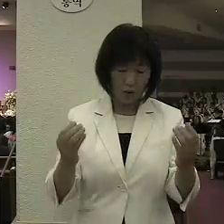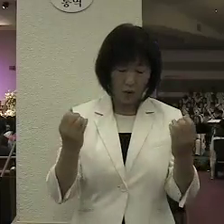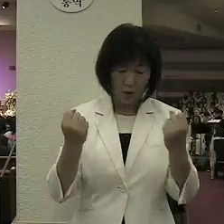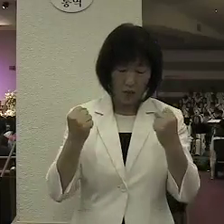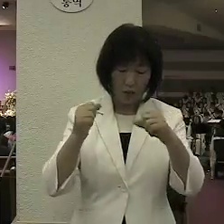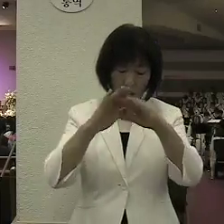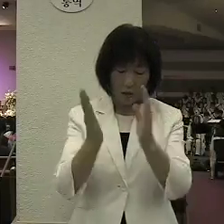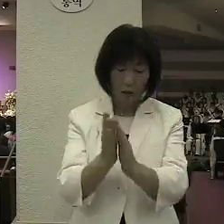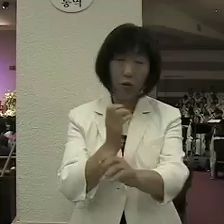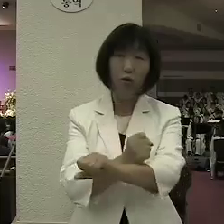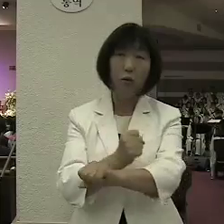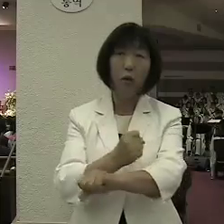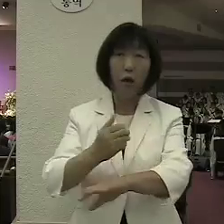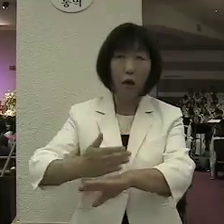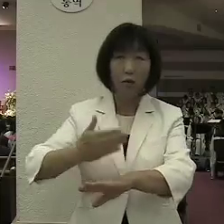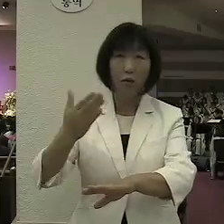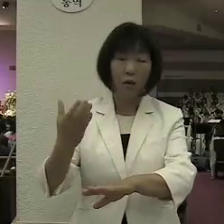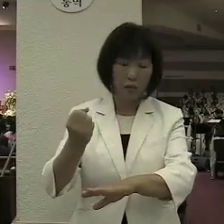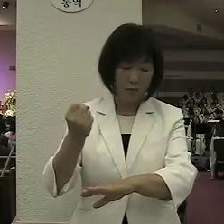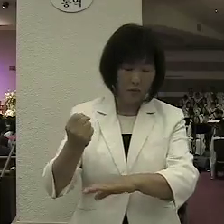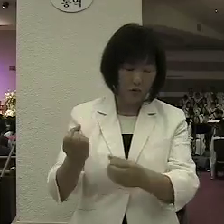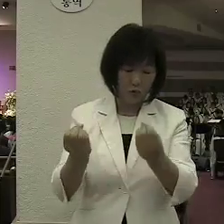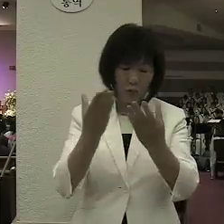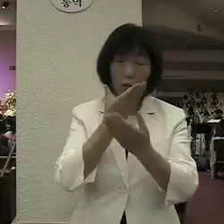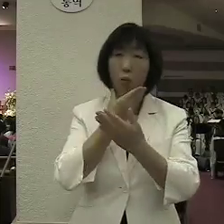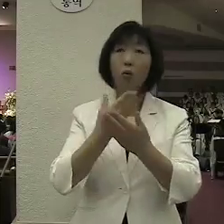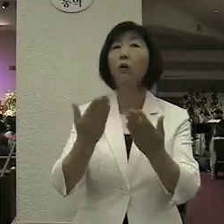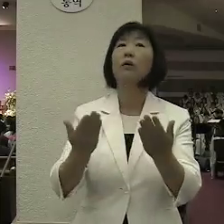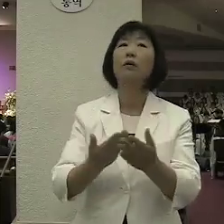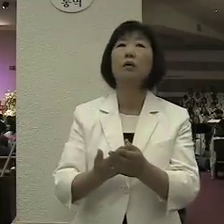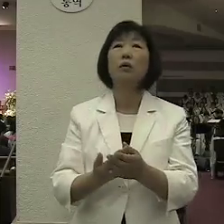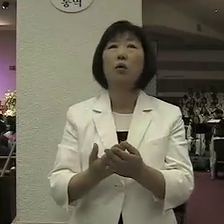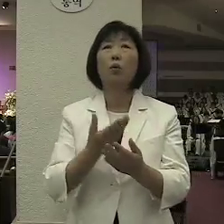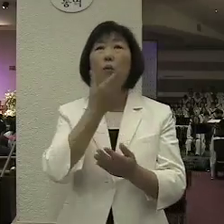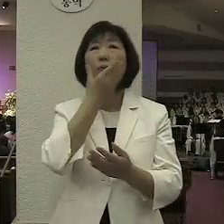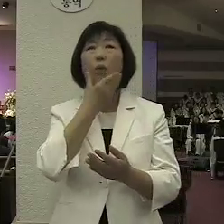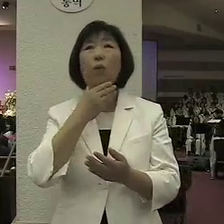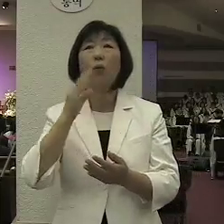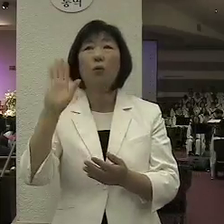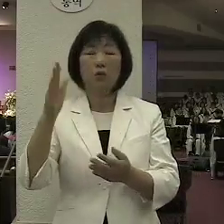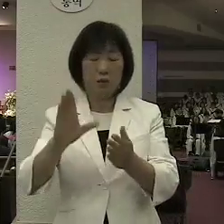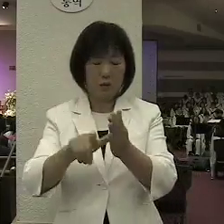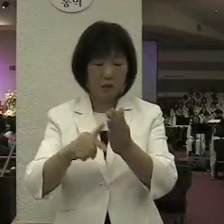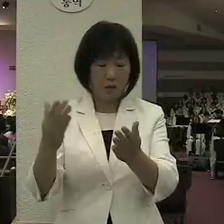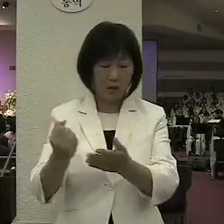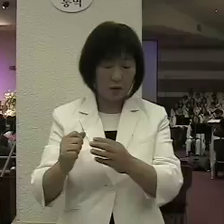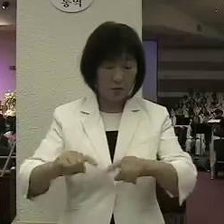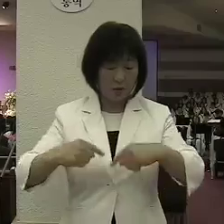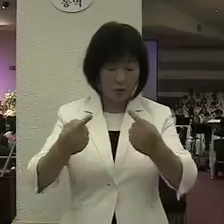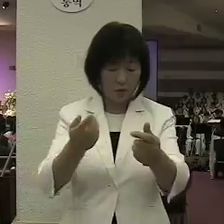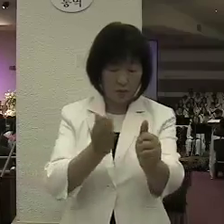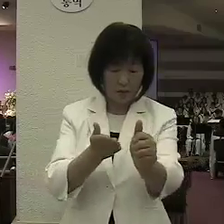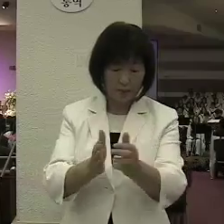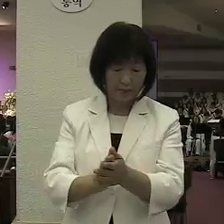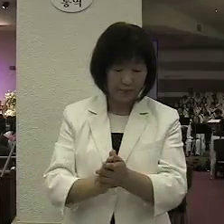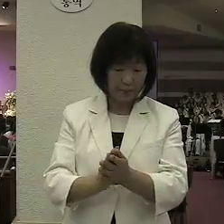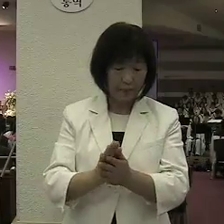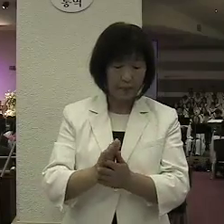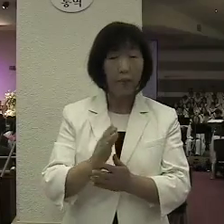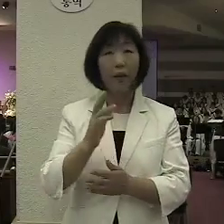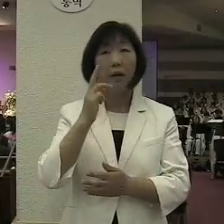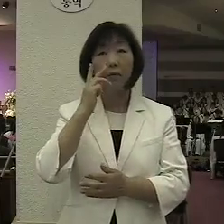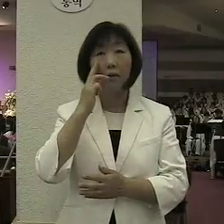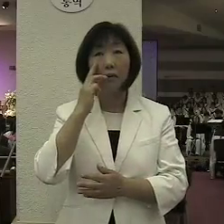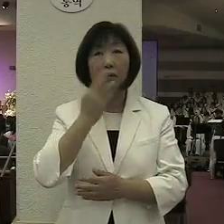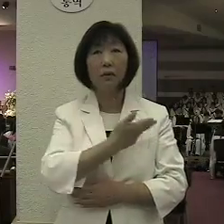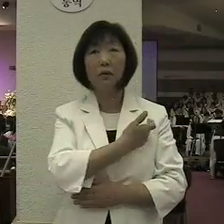수고하신 분들을 감사하며 또한 축복하는 그런 복된 시간에 여러분들께서 많이 참여해 주시기를 바랍니다. 미주 16기 제자훈련